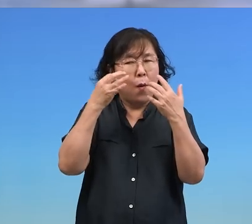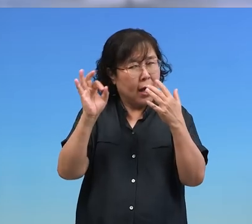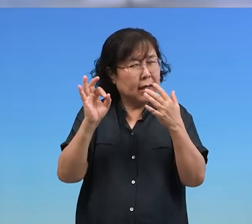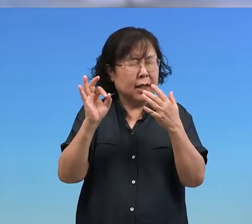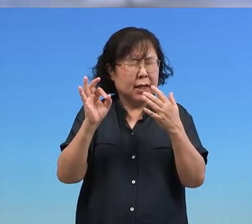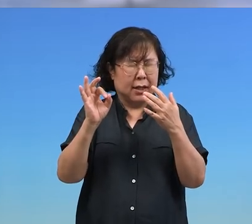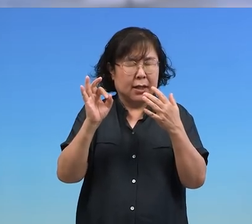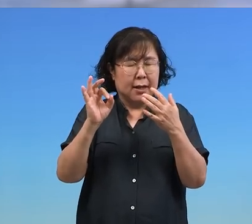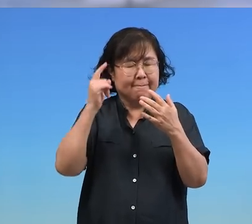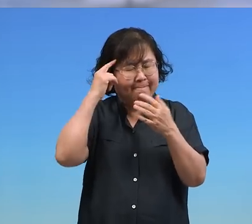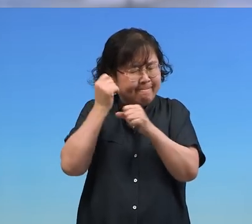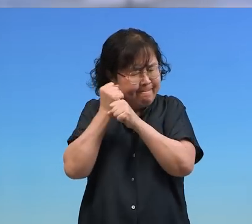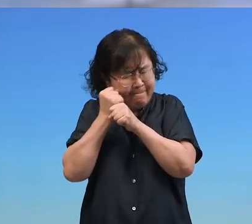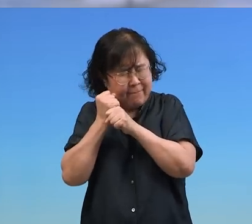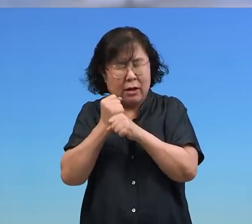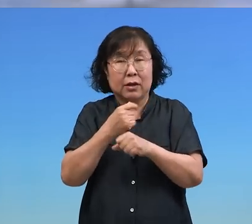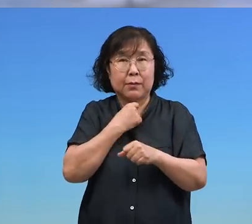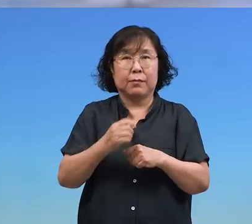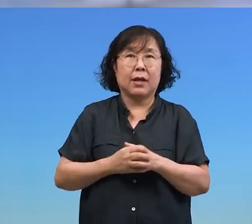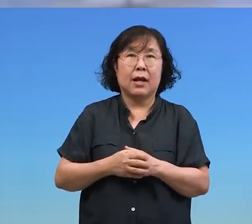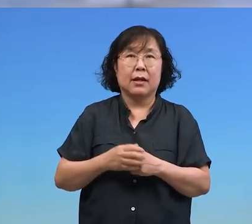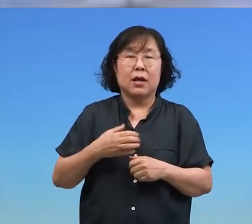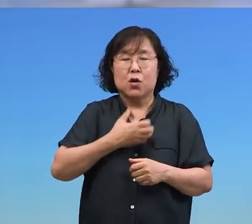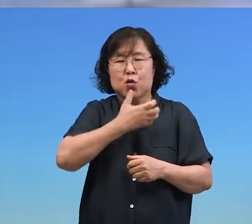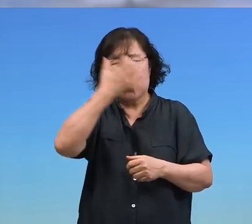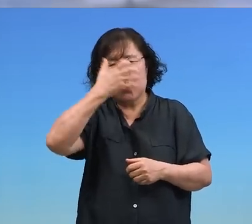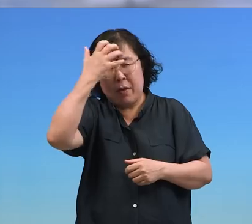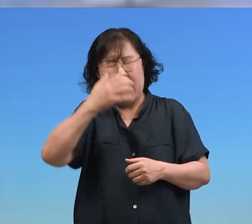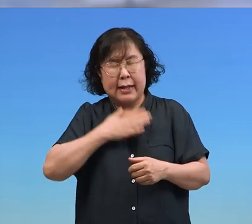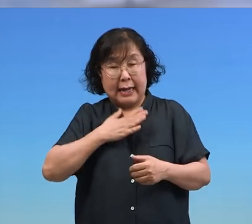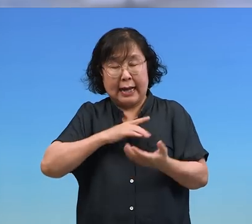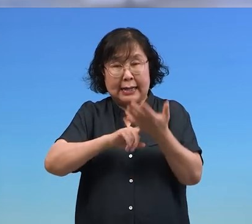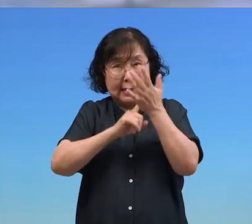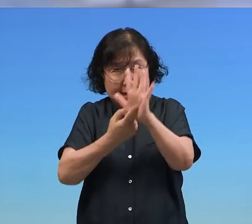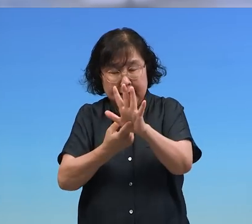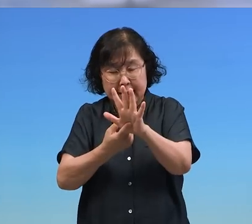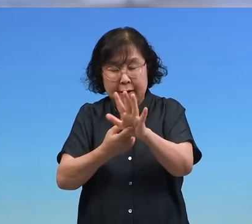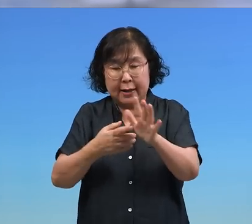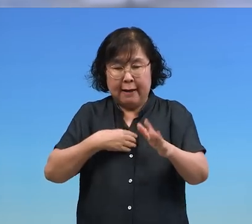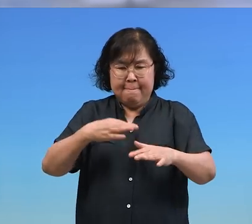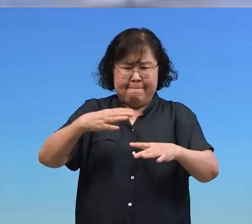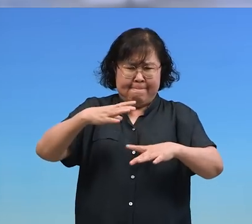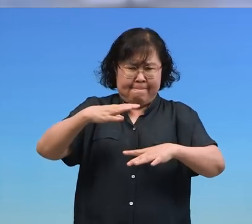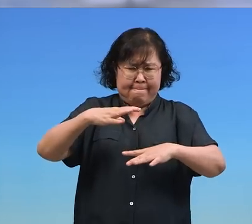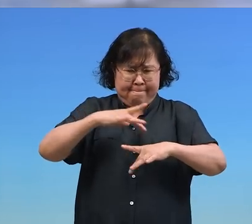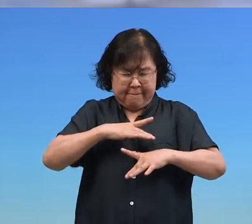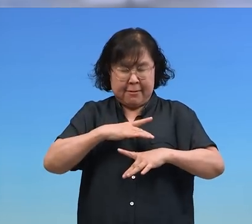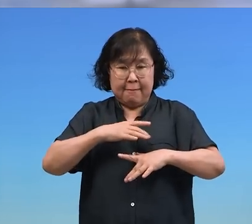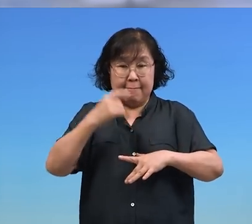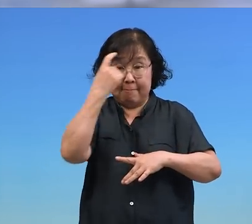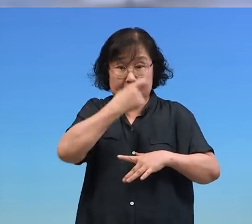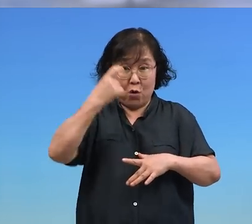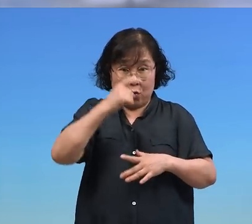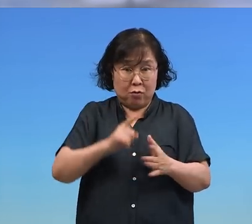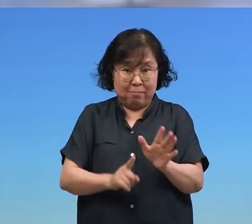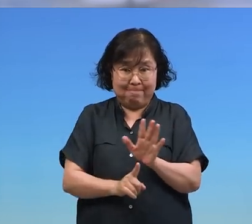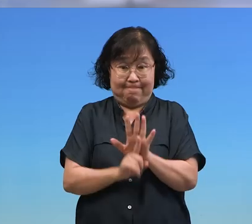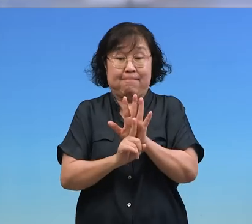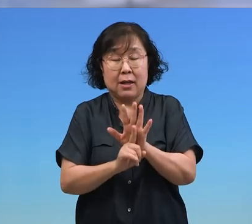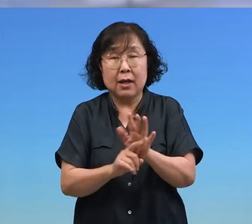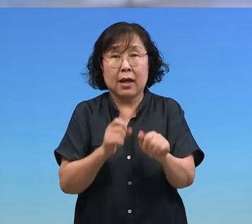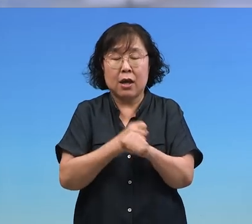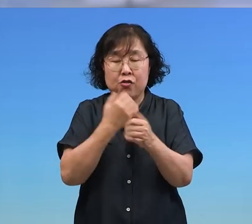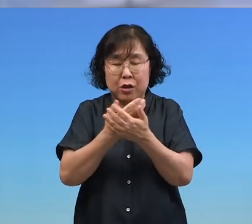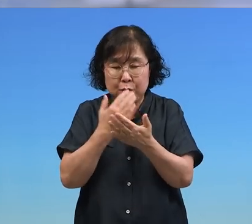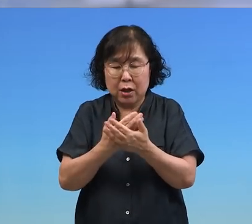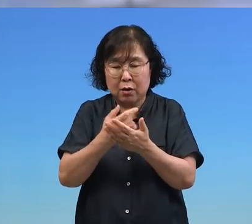볼게요 꿈으로 나타나도록 봐 주여 이 묵상 안 한 성도들마다 꿈에 저를 무서운 얼굴로 보내주시옵소서 내가 계속